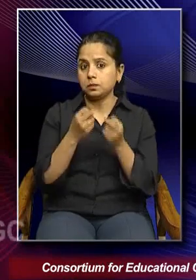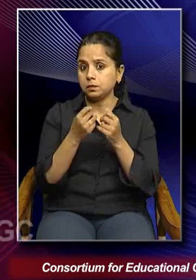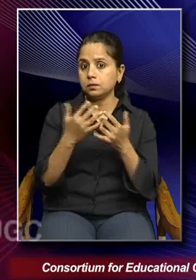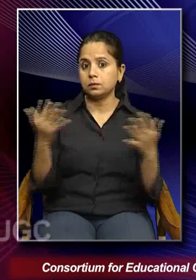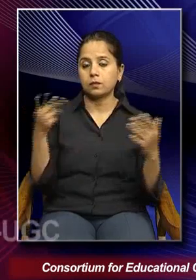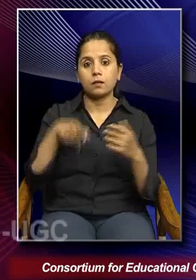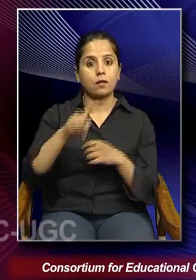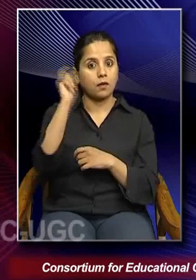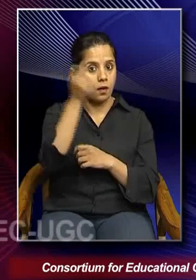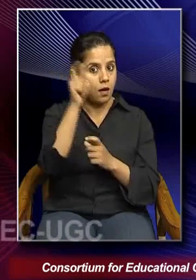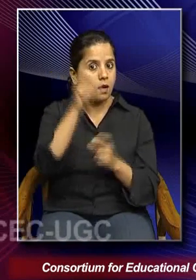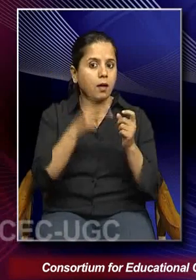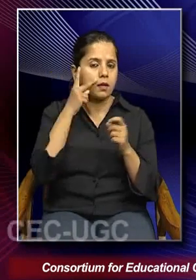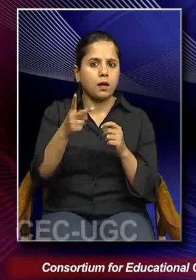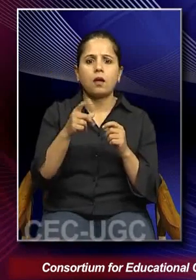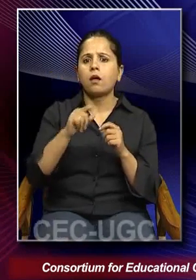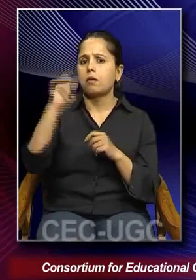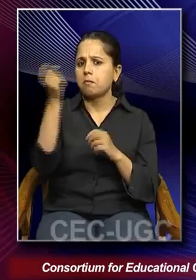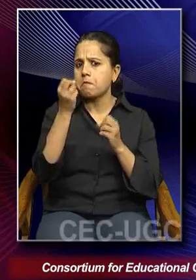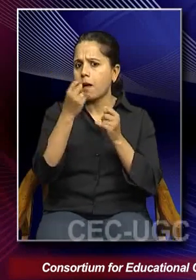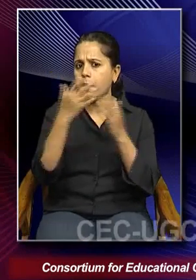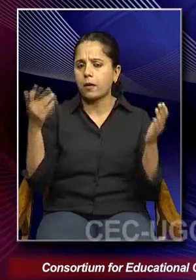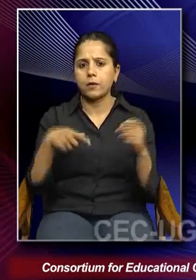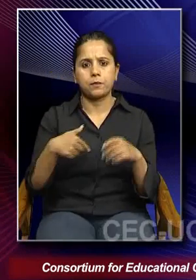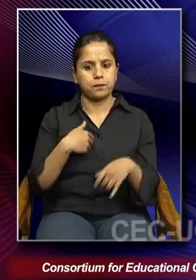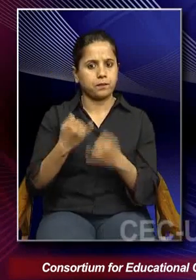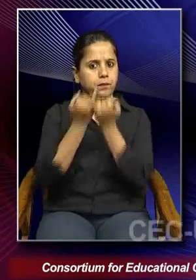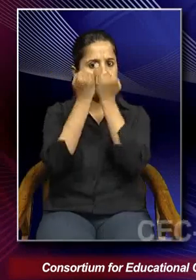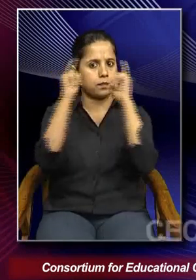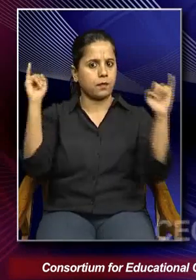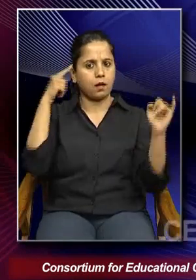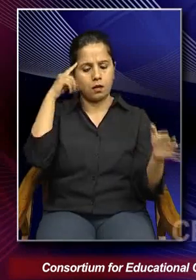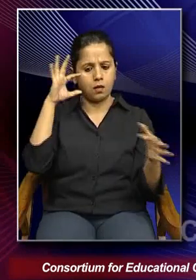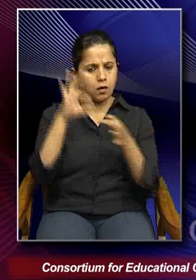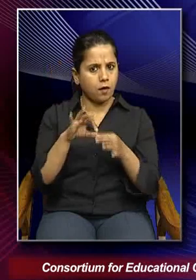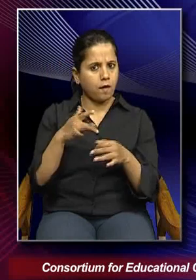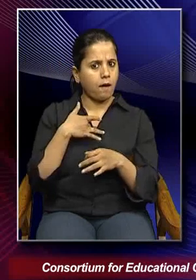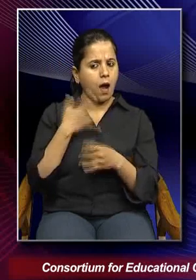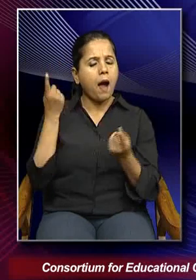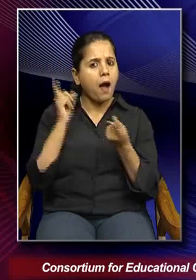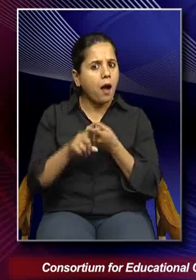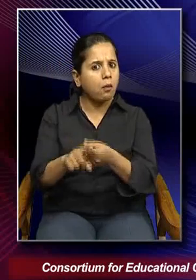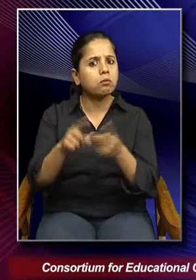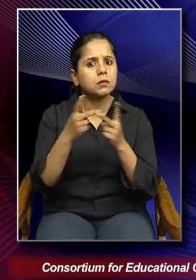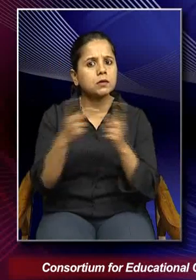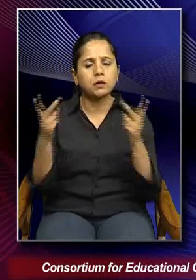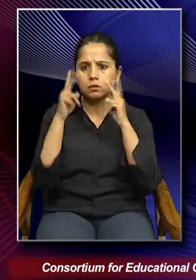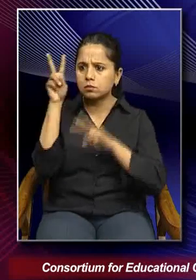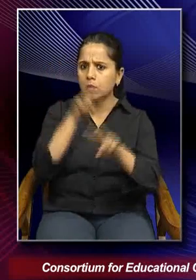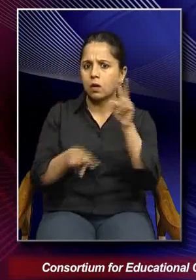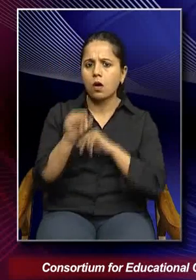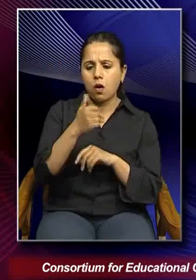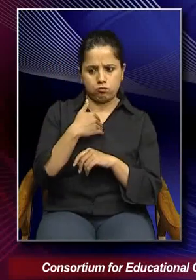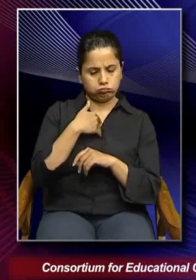क्रांतिकारी आंदोलन में स्वतंत्र चेतन से जुड़े हुए घटनाक्रमों में उनकी